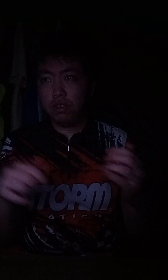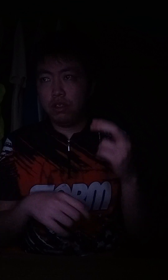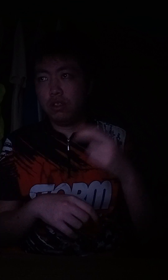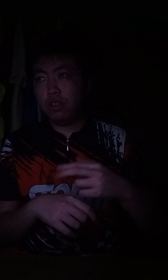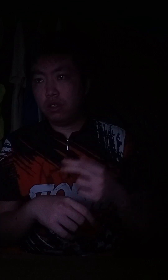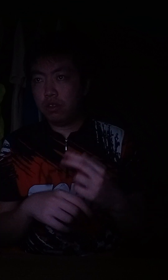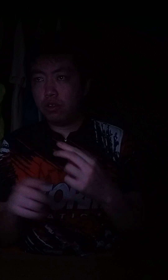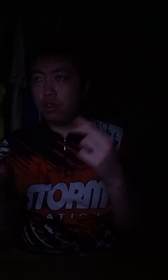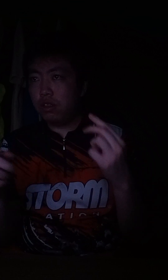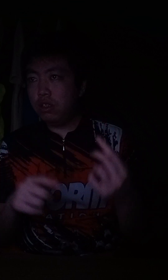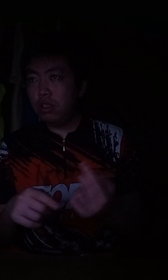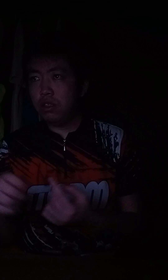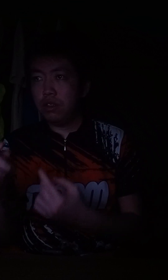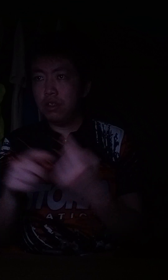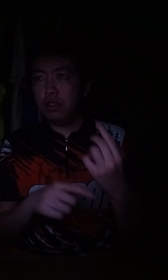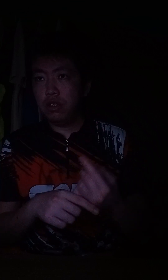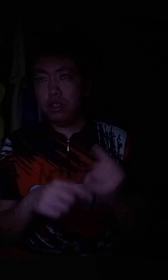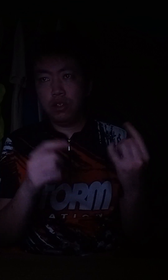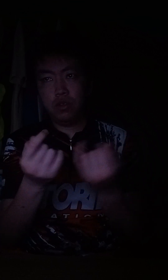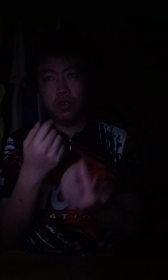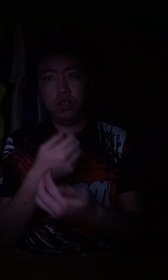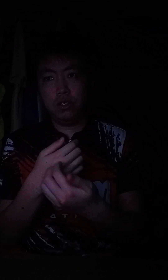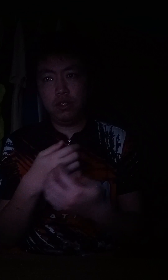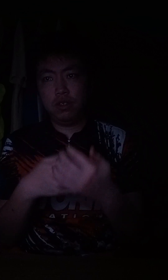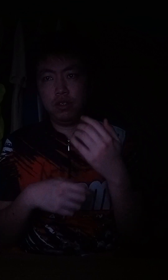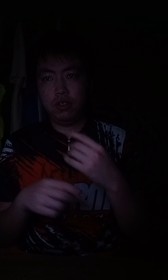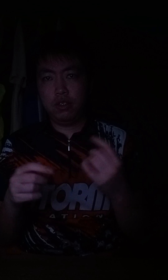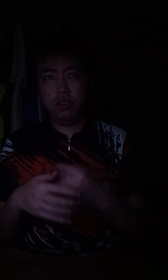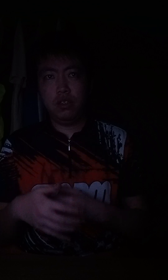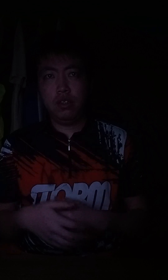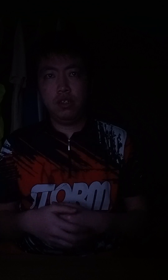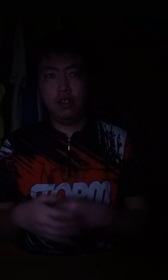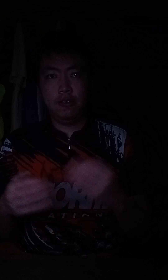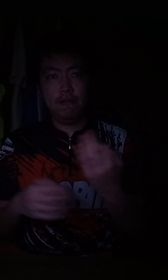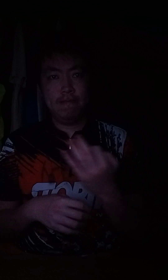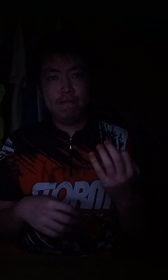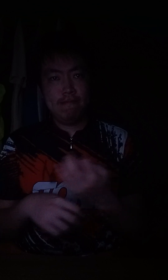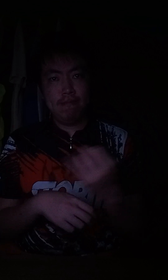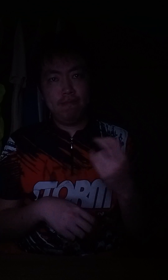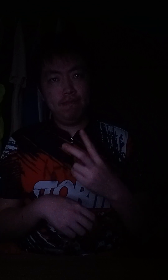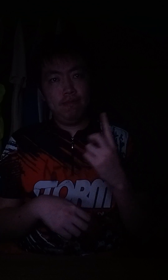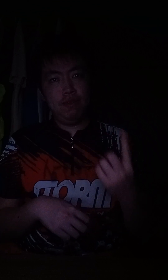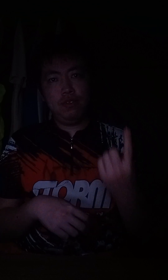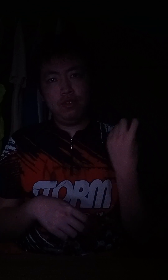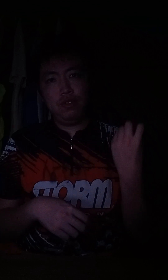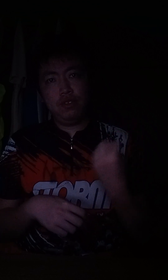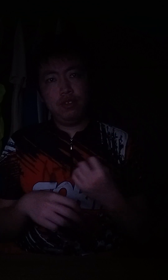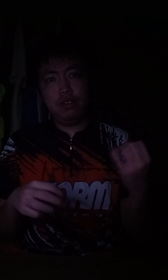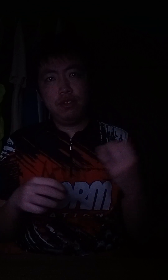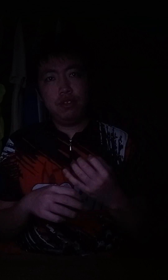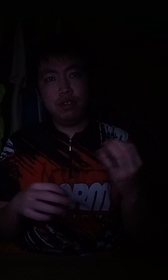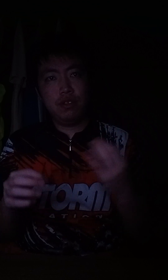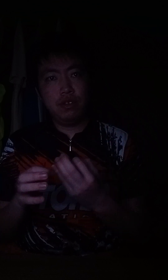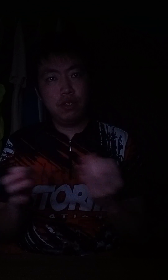승객 22명이 다쳐 병원으로 옮겨졌습니다. 또 이 사고가 난 지 1시간 뒤에는 금산의 한